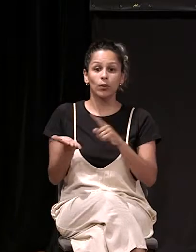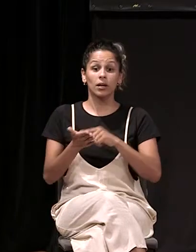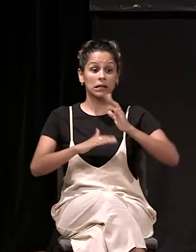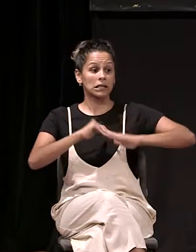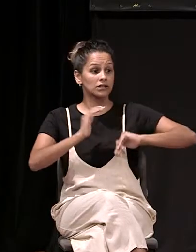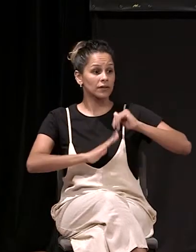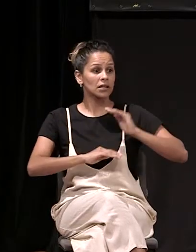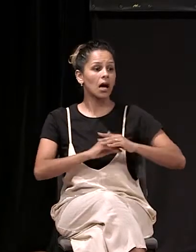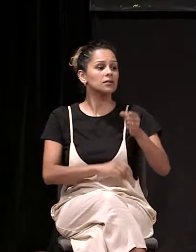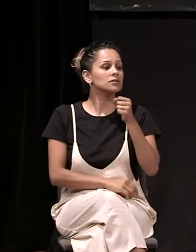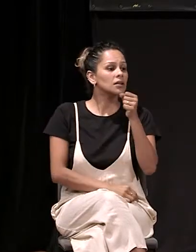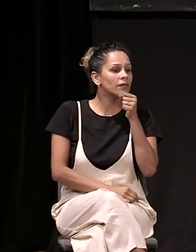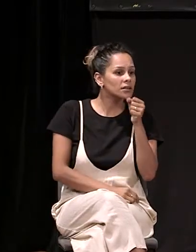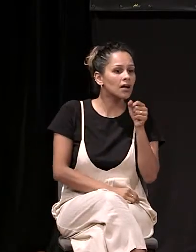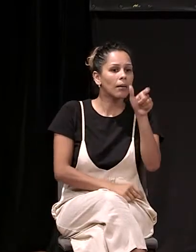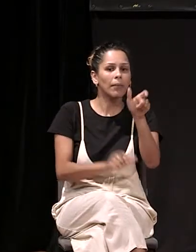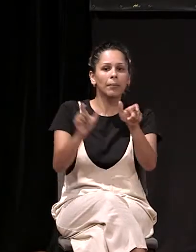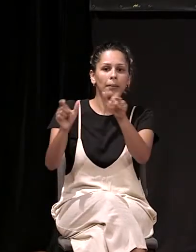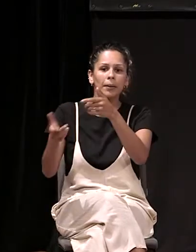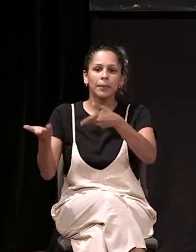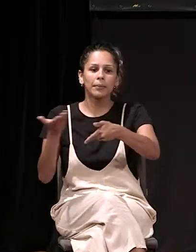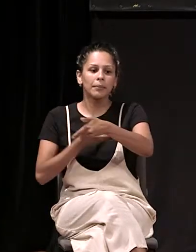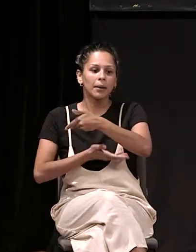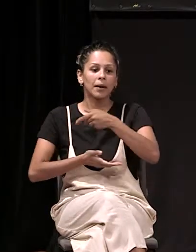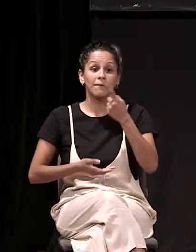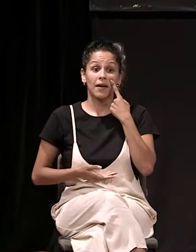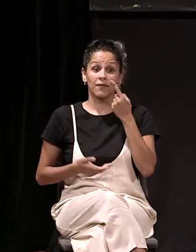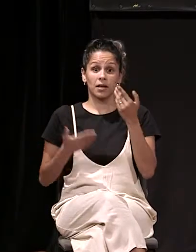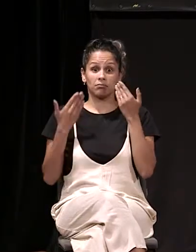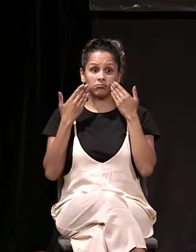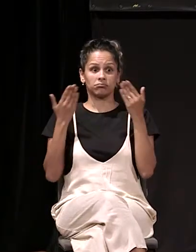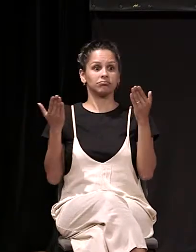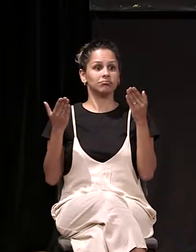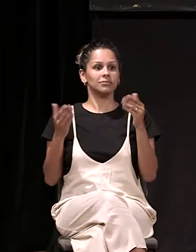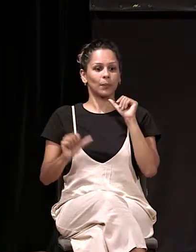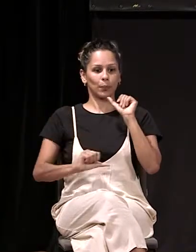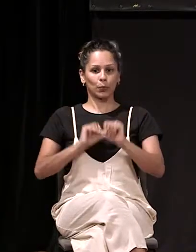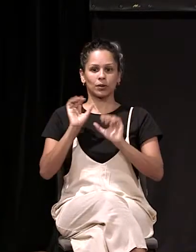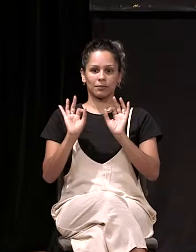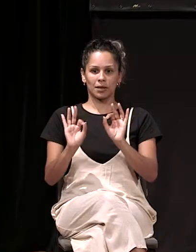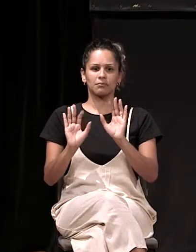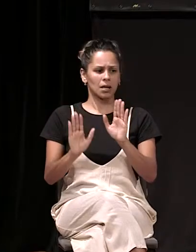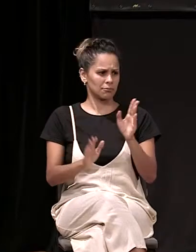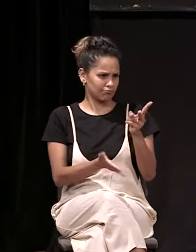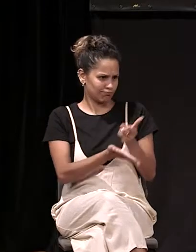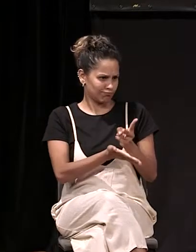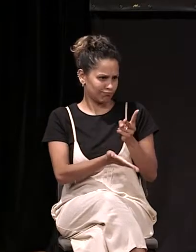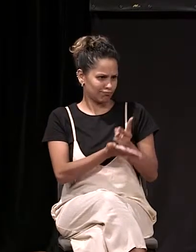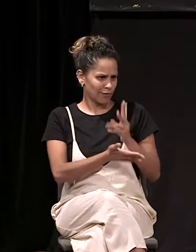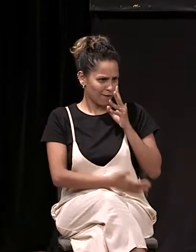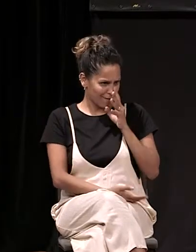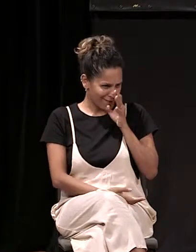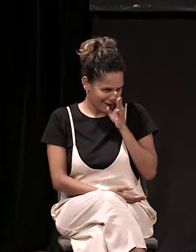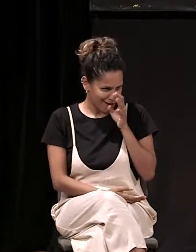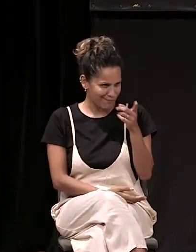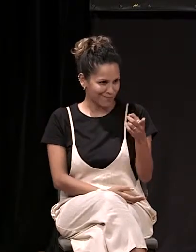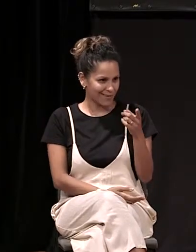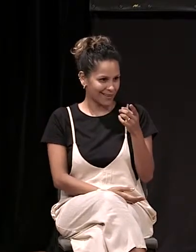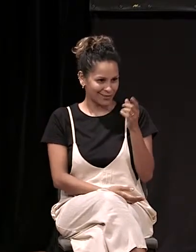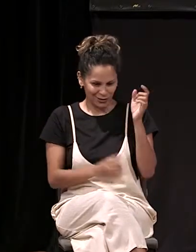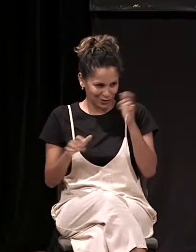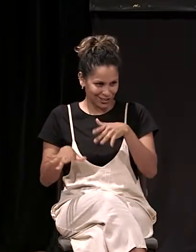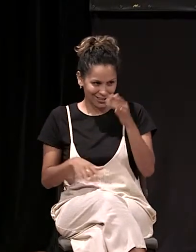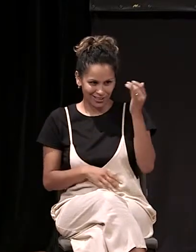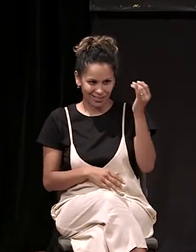avós, que entrevistem as mães, para ver como as coisas têm ido mudando. Então, mas continue firme, colega, não desista. Você está